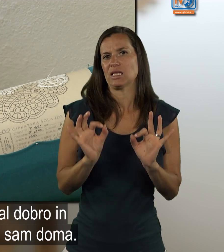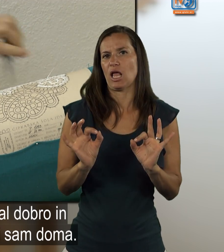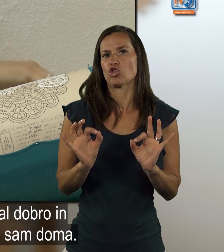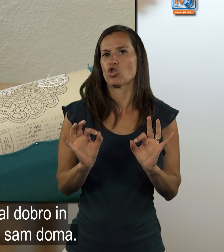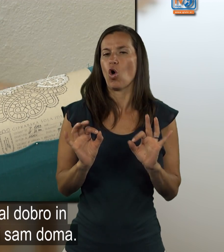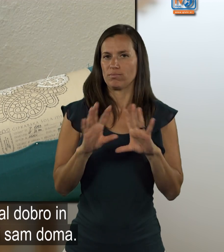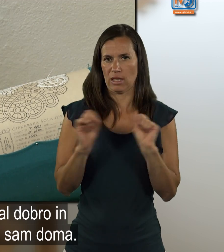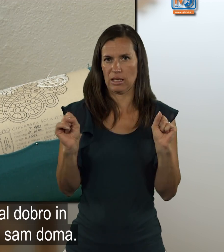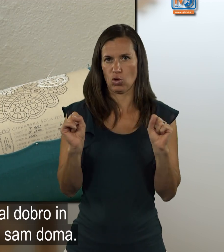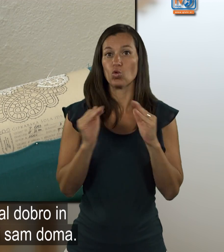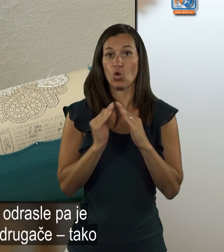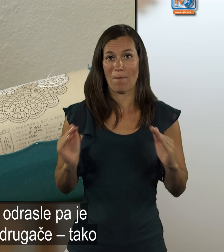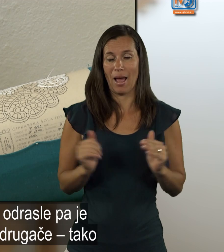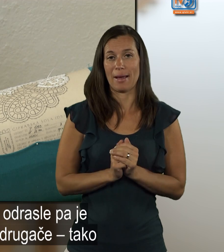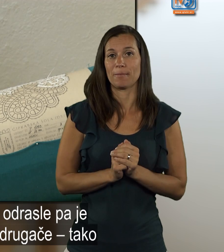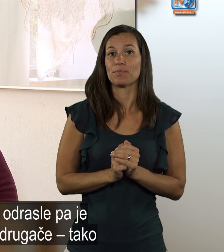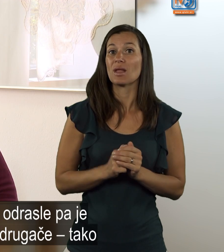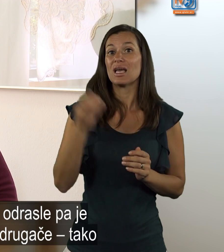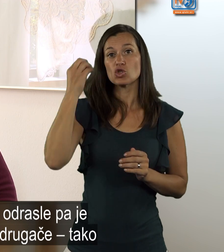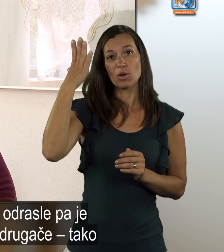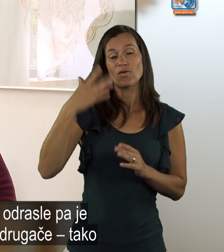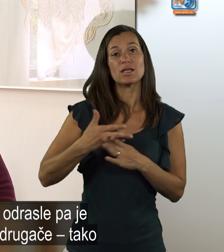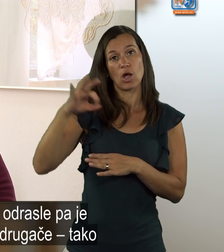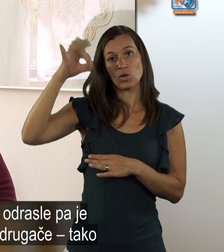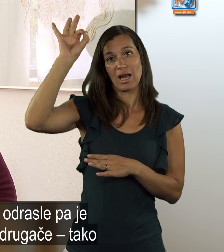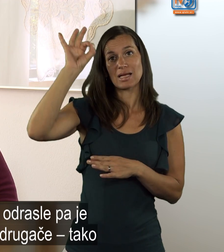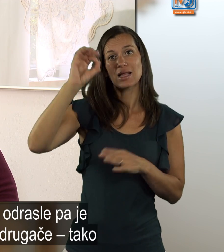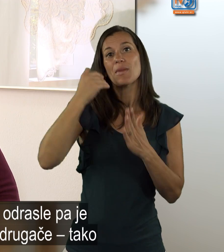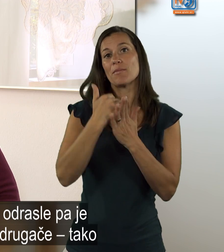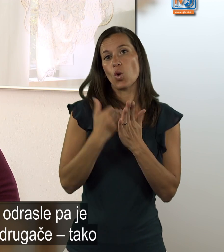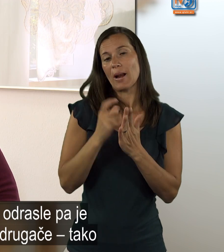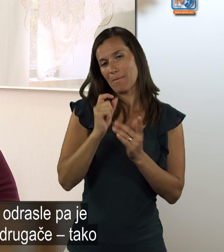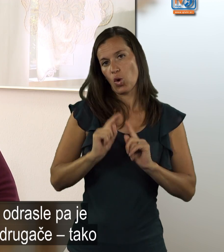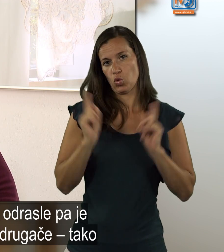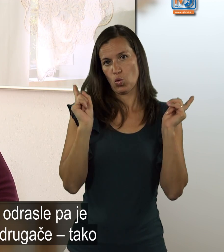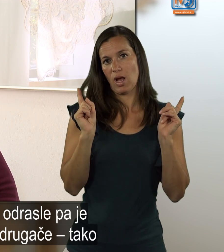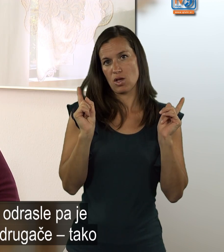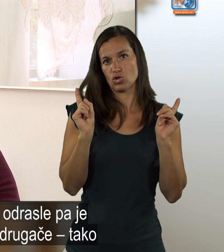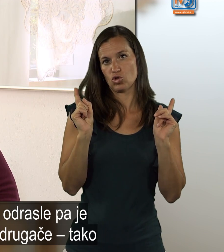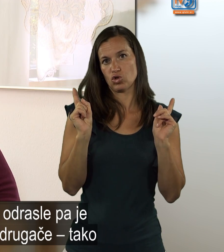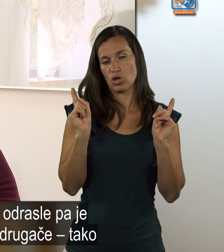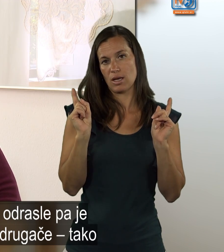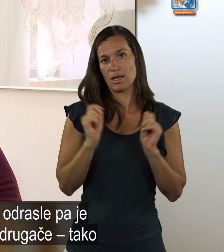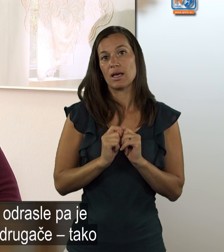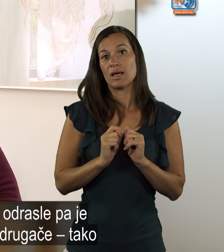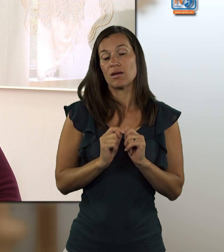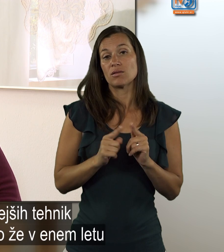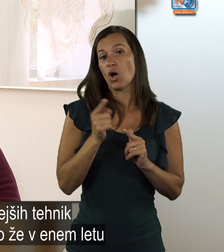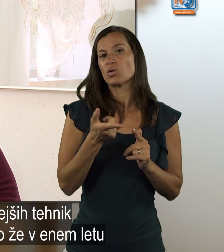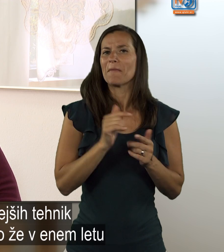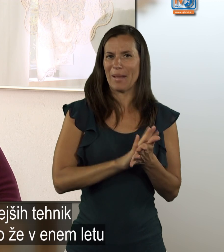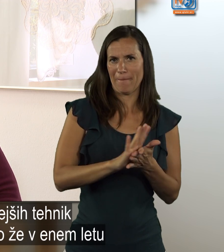doma. V izobraževanju za odrasle je program zastavljen malce drugače, tako